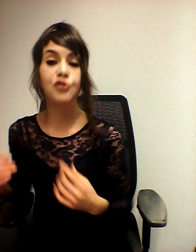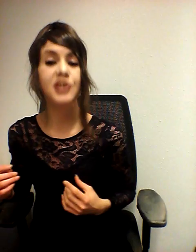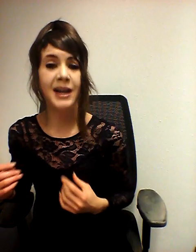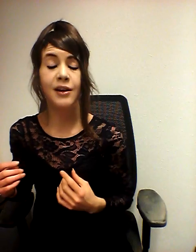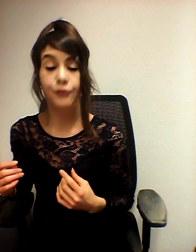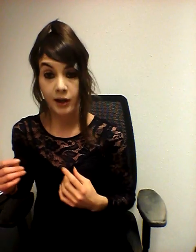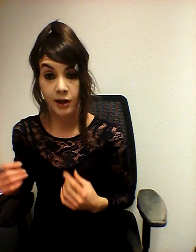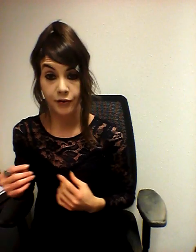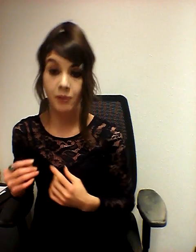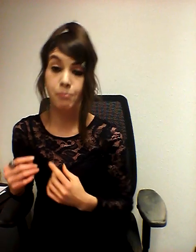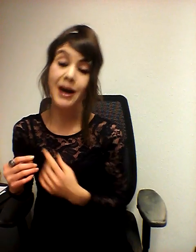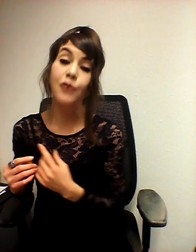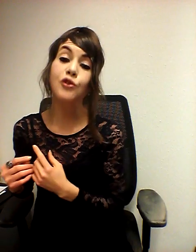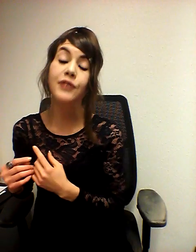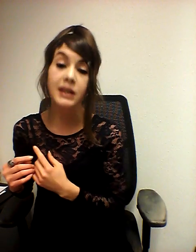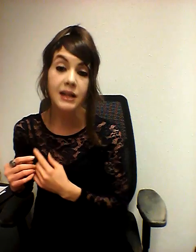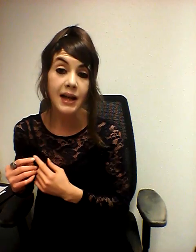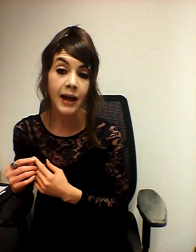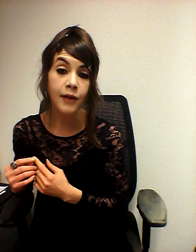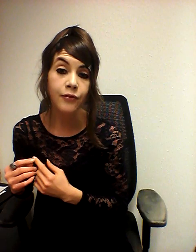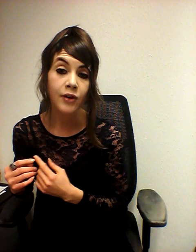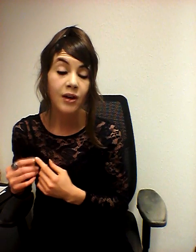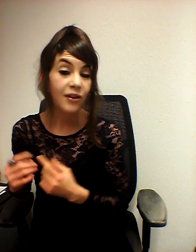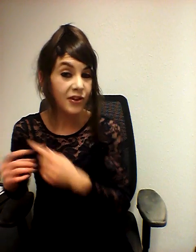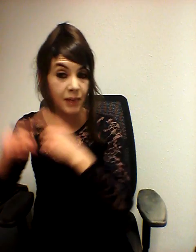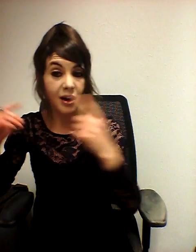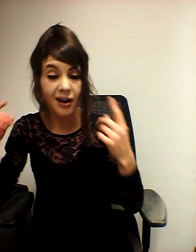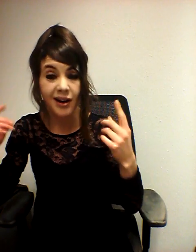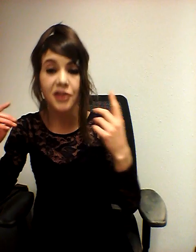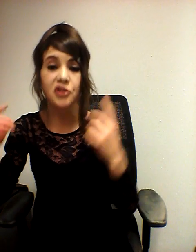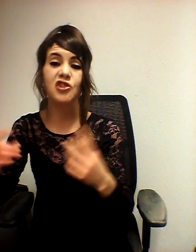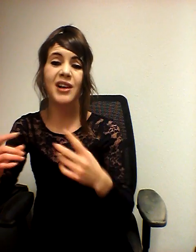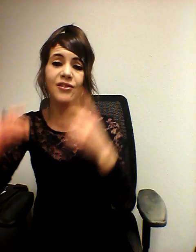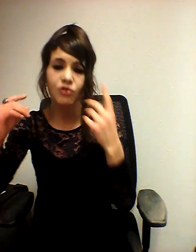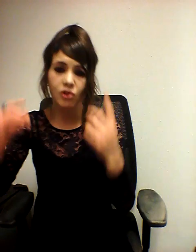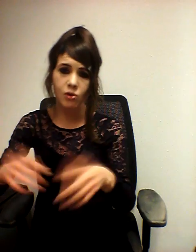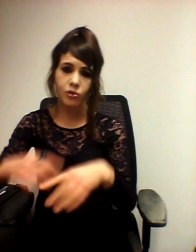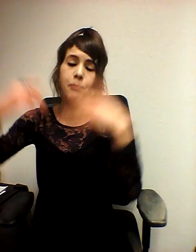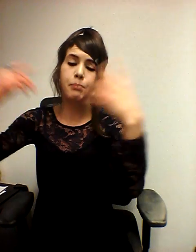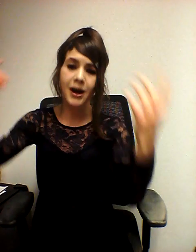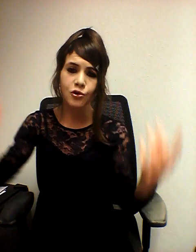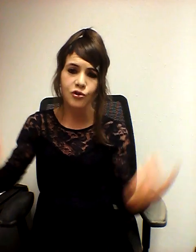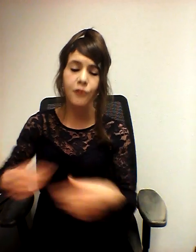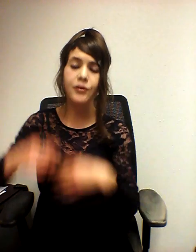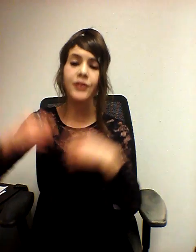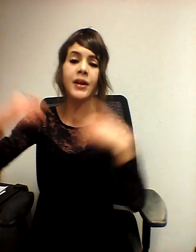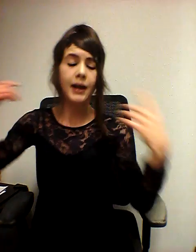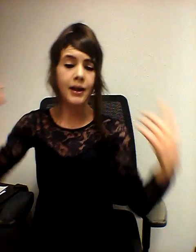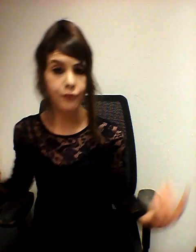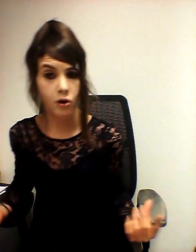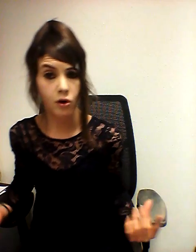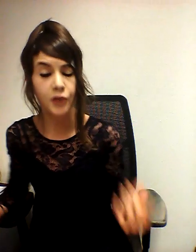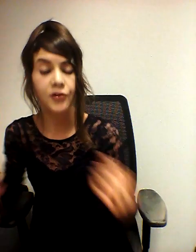enti varianten van bouwstoffen in je lijf want dat hebben alle cellen nodig bouwstoffen en vocht